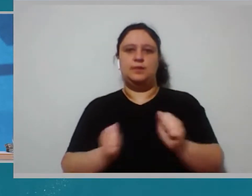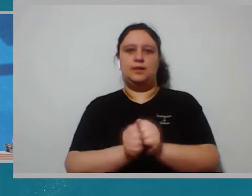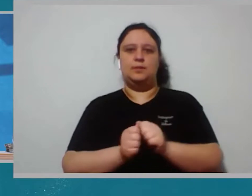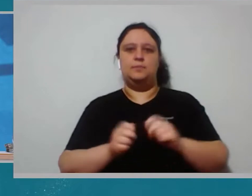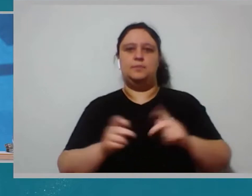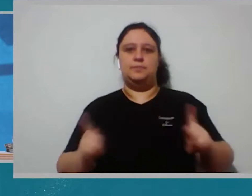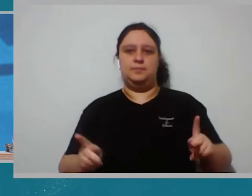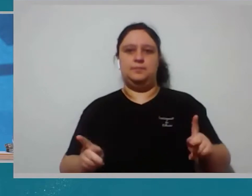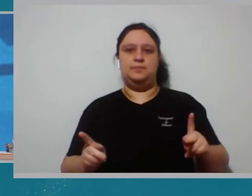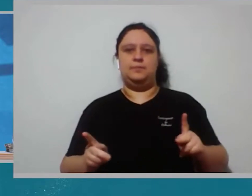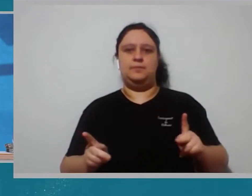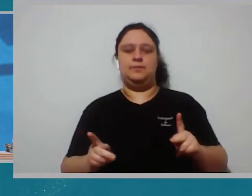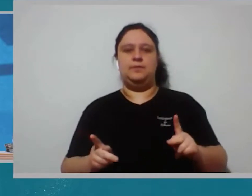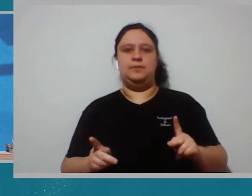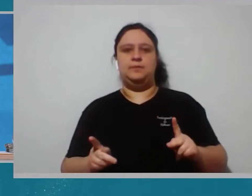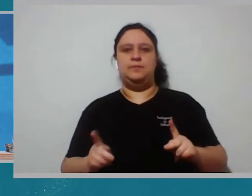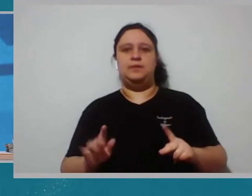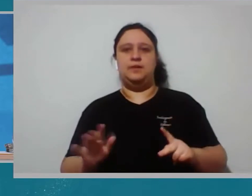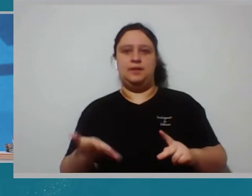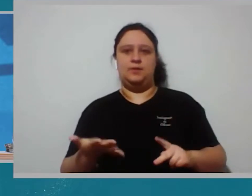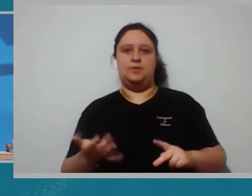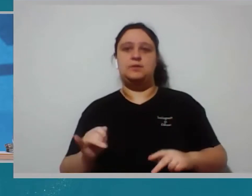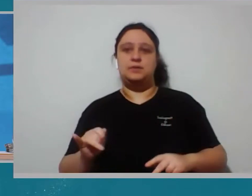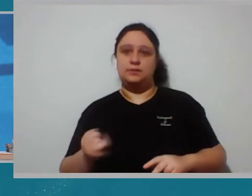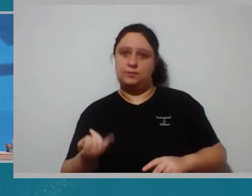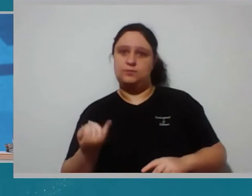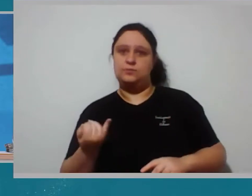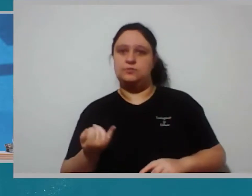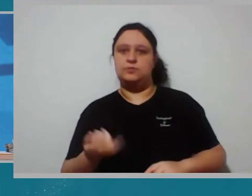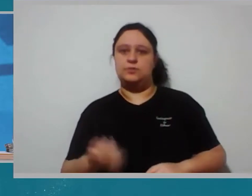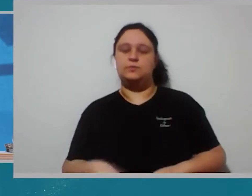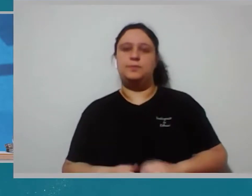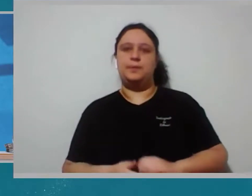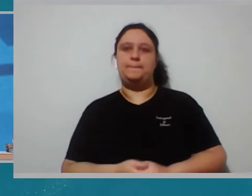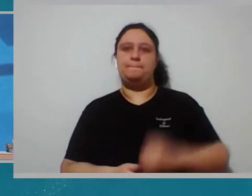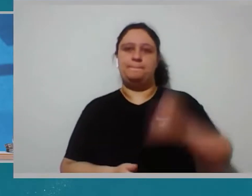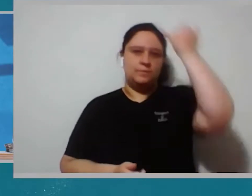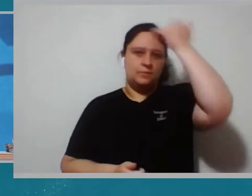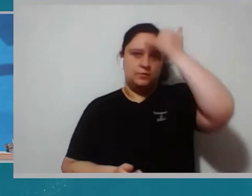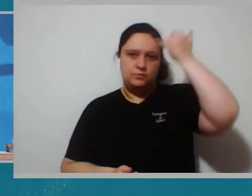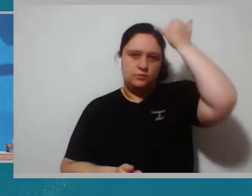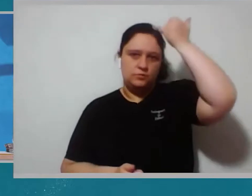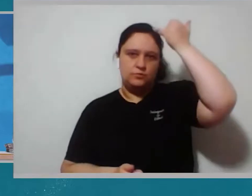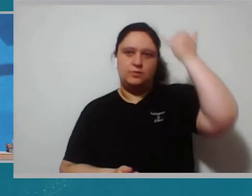aconteceu com João, nosso apóstolo João,